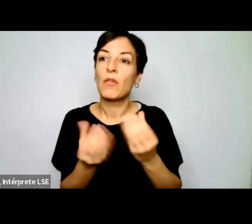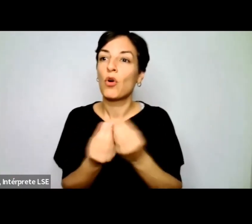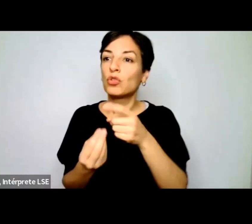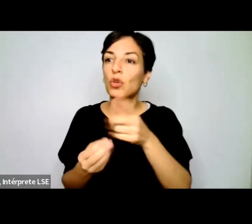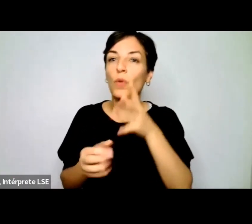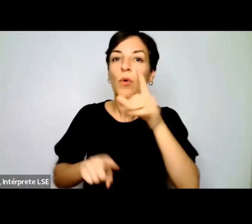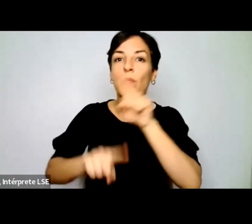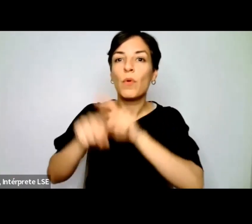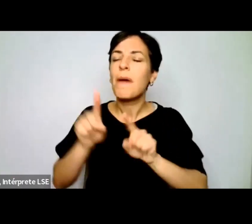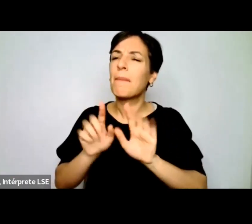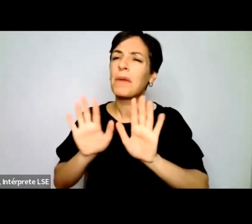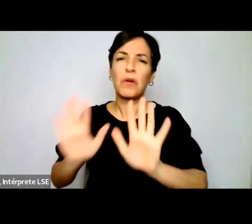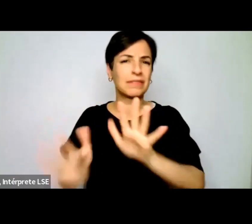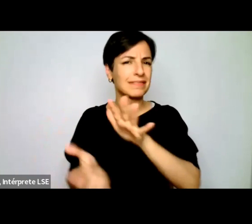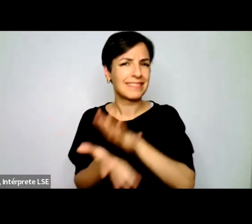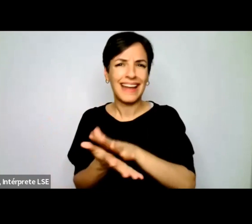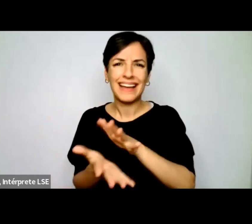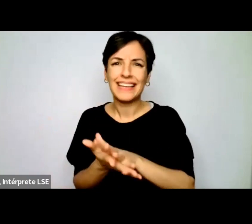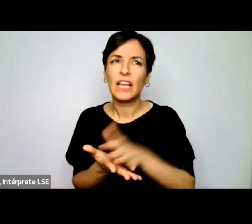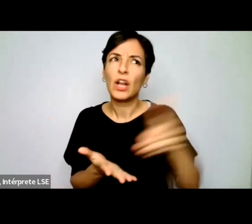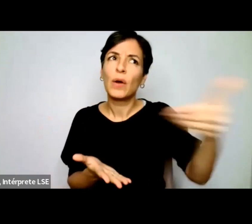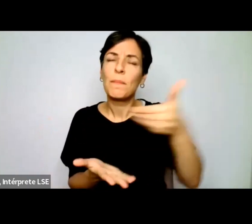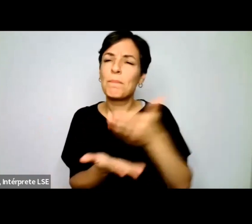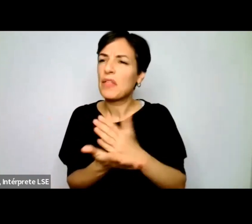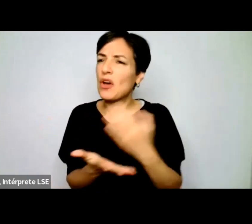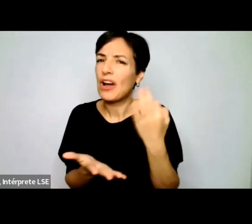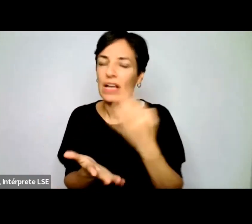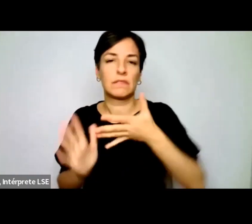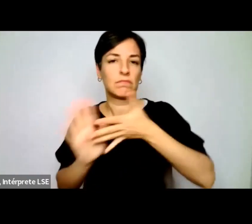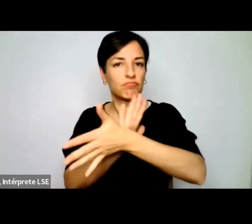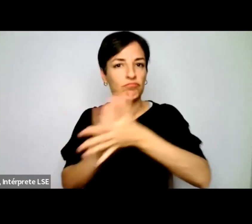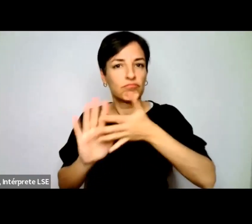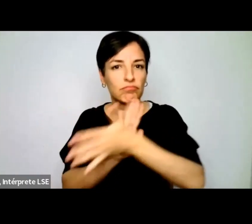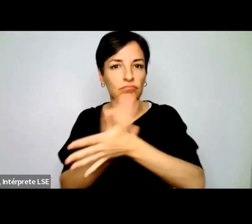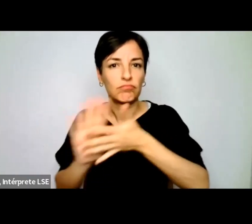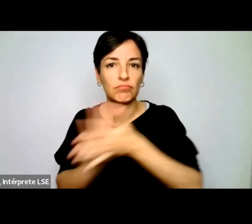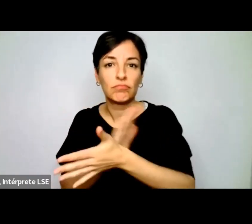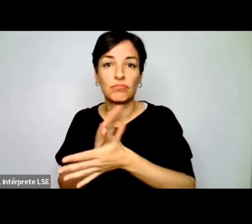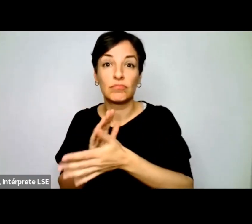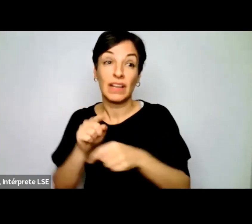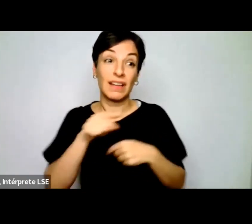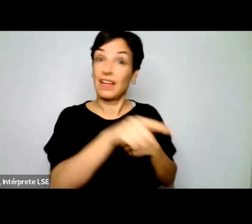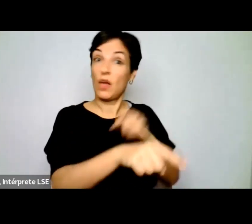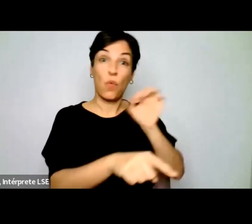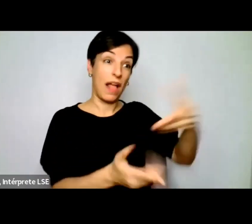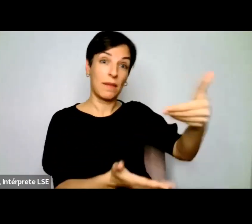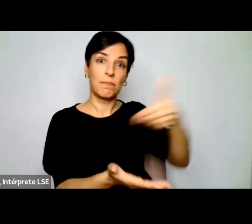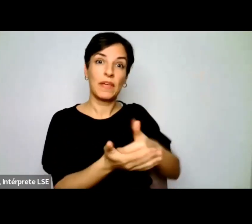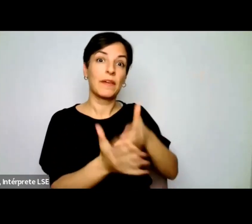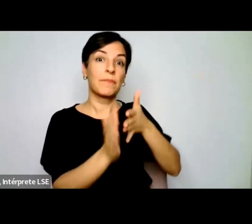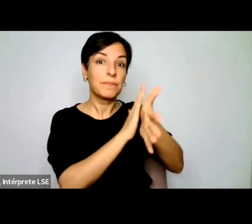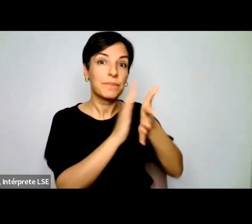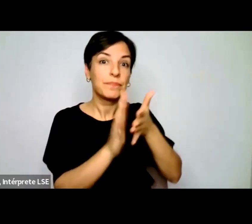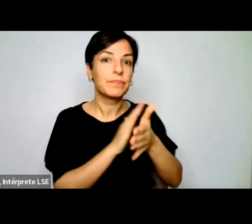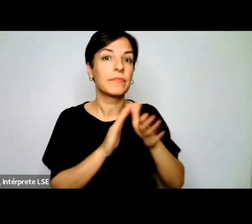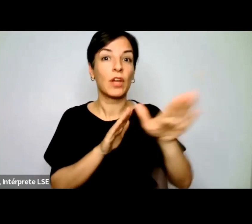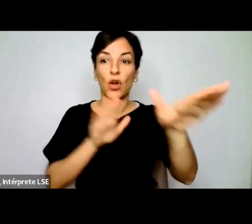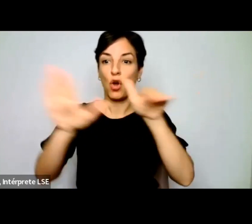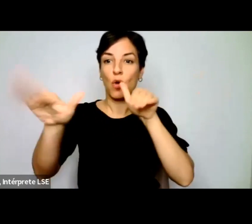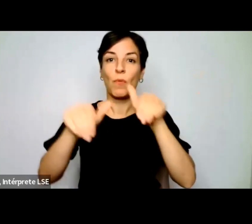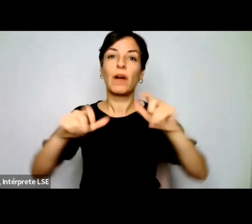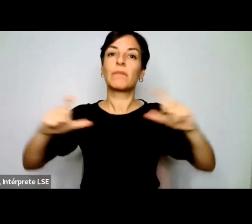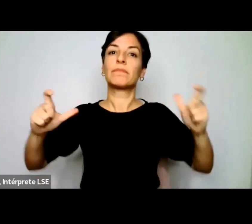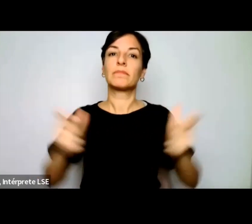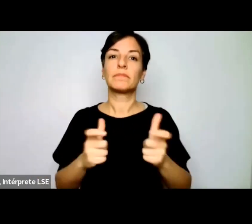esta solicitud de mediación y se le va a informar, al igual que a la parte solicitante, de que os vamos a convocar a lo que se llama una